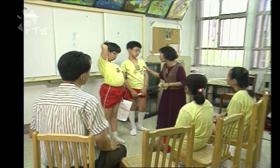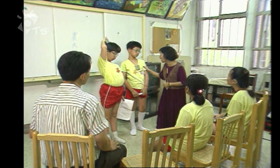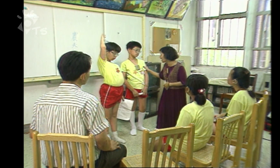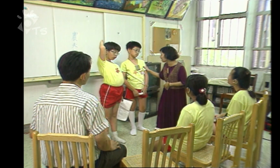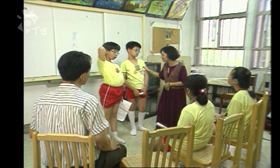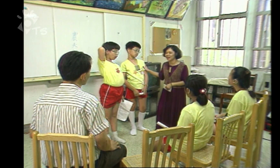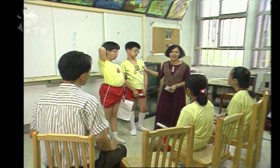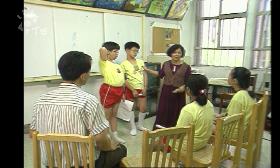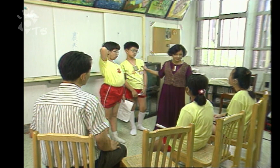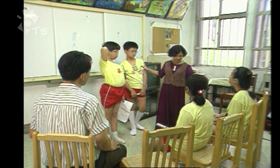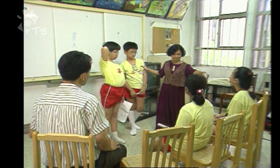好？ 好。